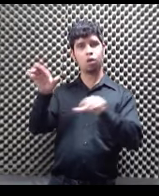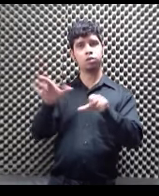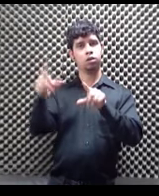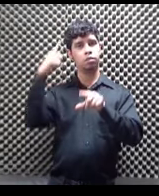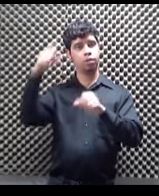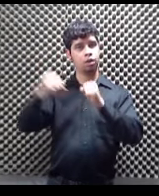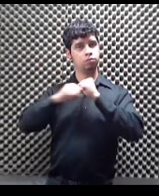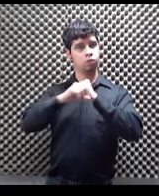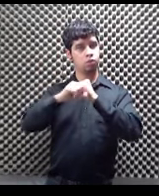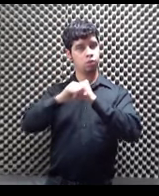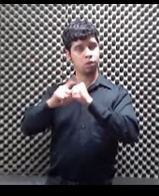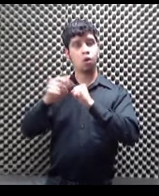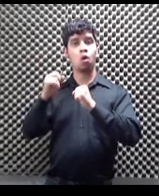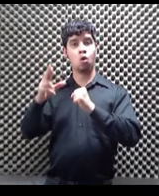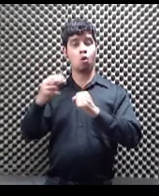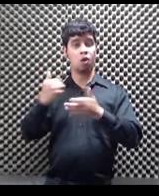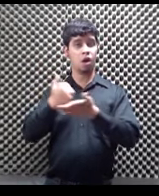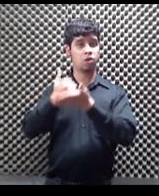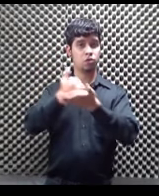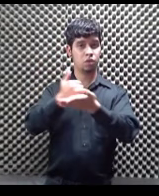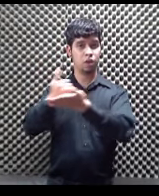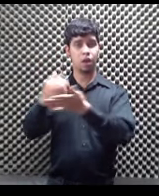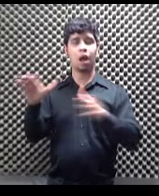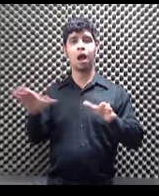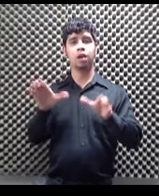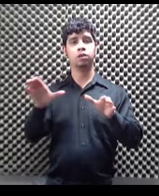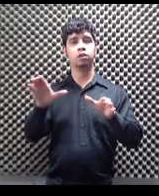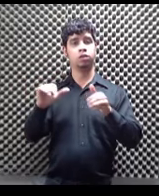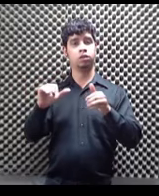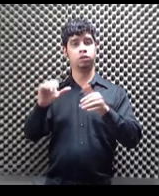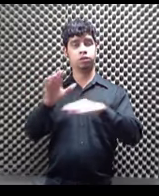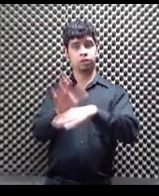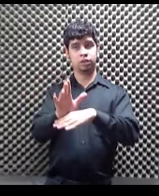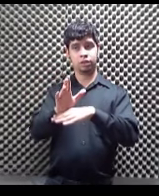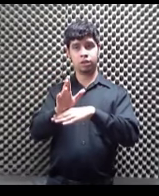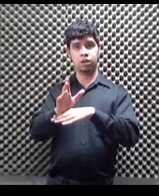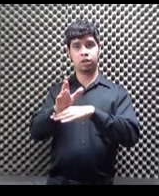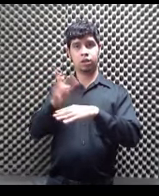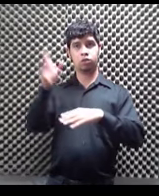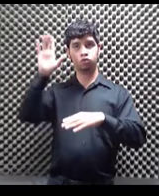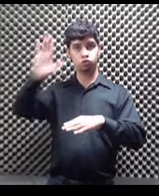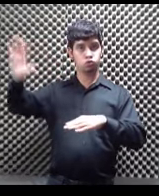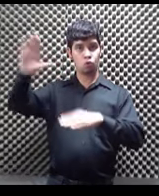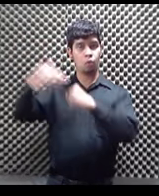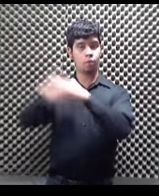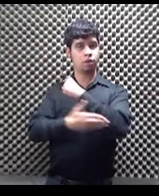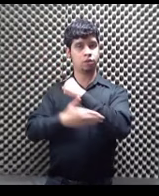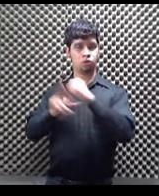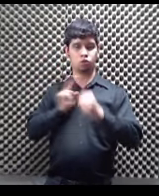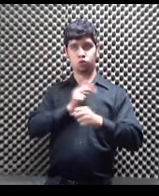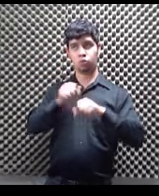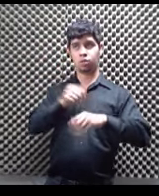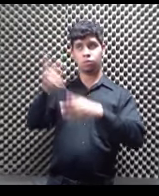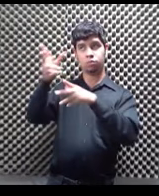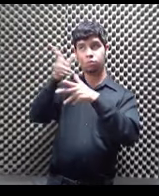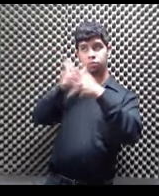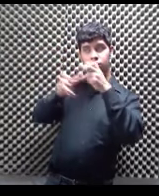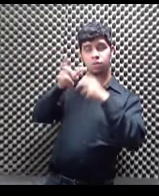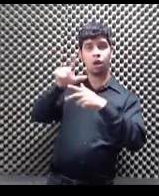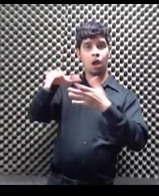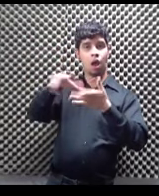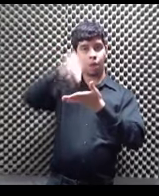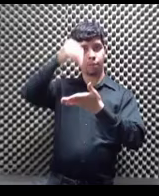promover, ayudar a hacer cine en sus países, de lo cual podemos aprender para mejorar,